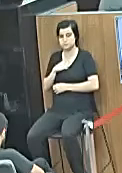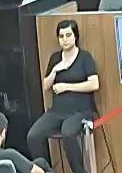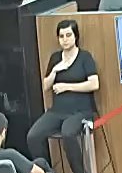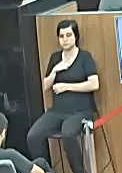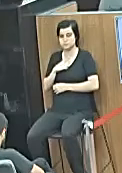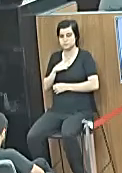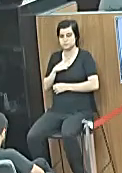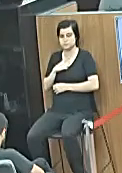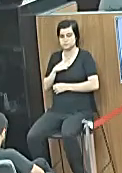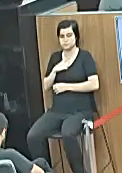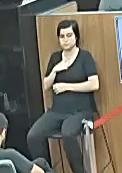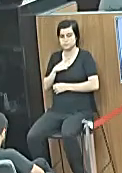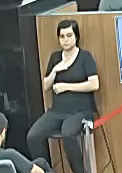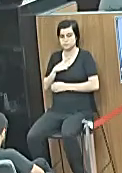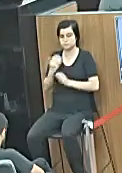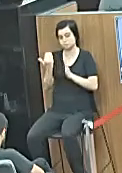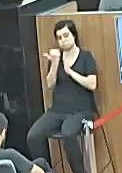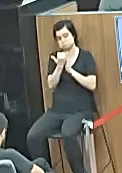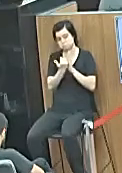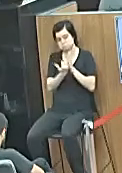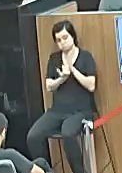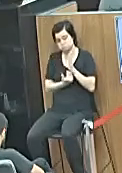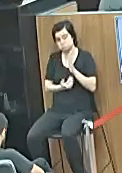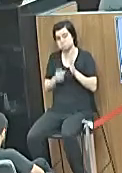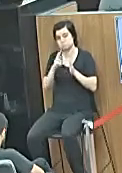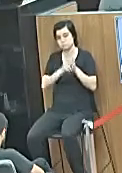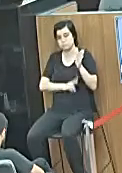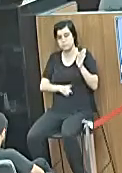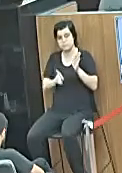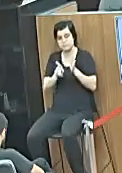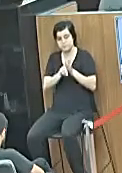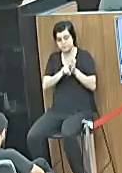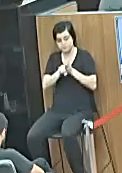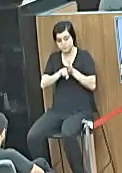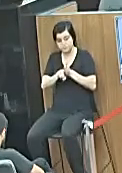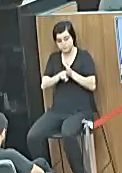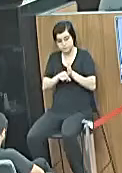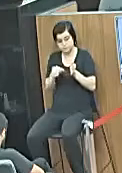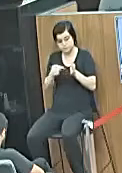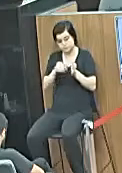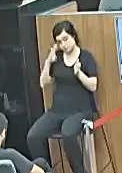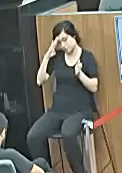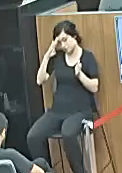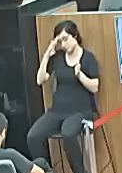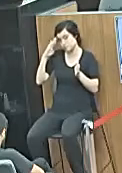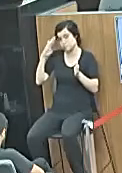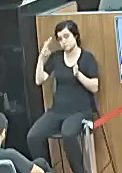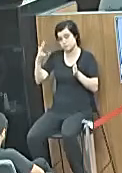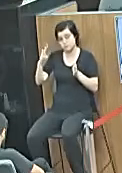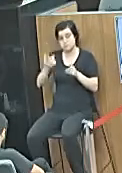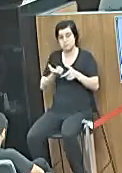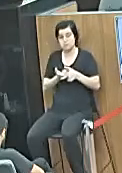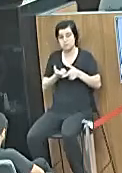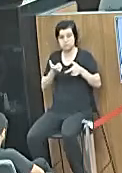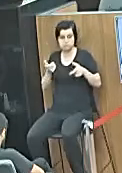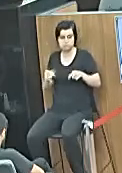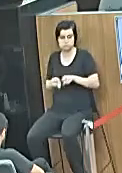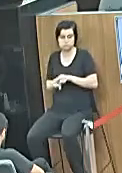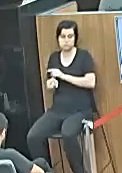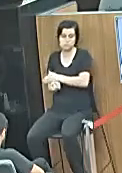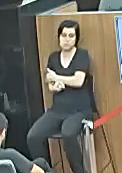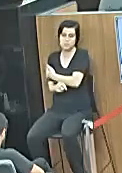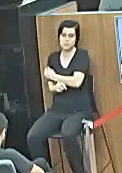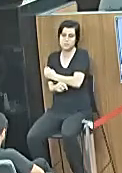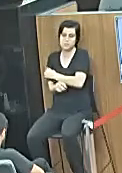lançar um edital específico para projetos de pesquisa na área fitoterápica acrescentar os profissionais de educação